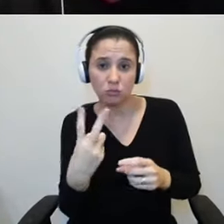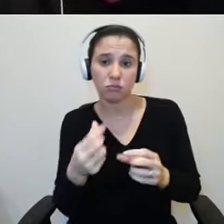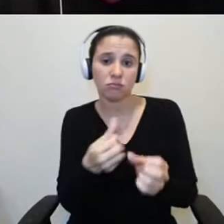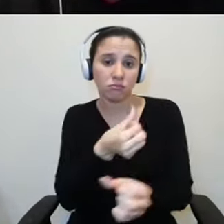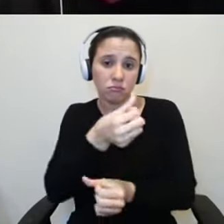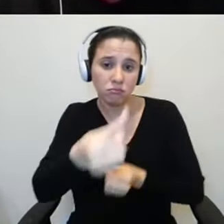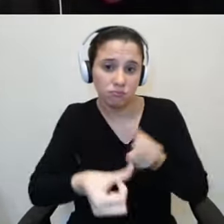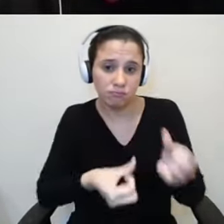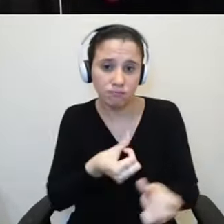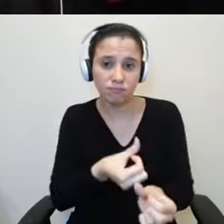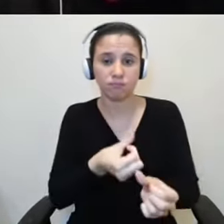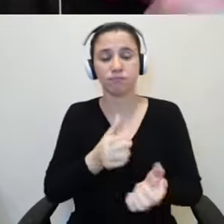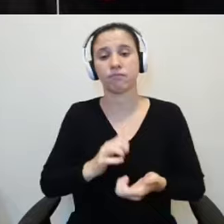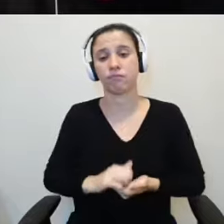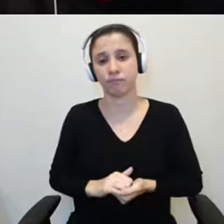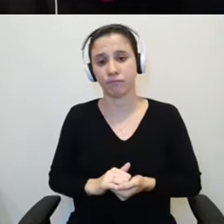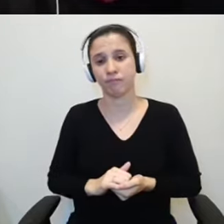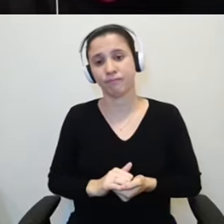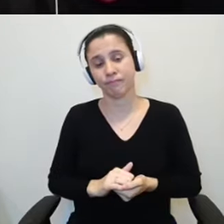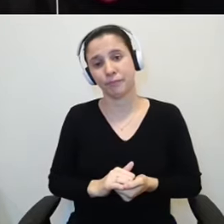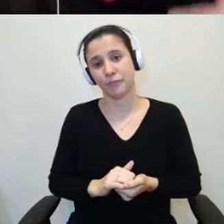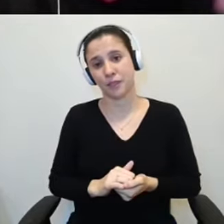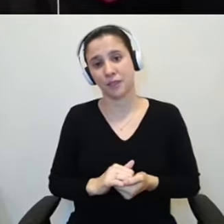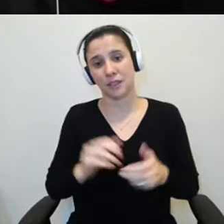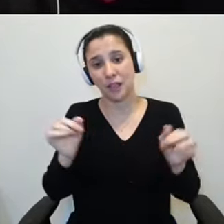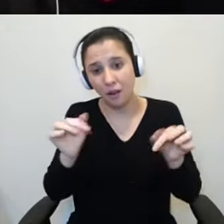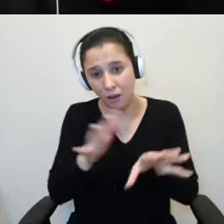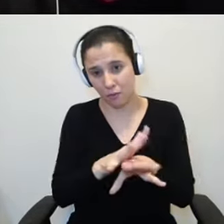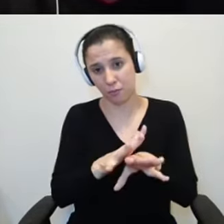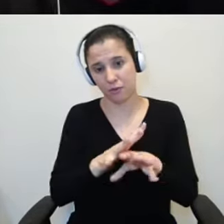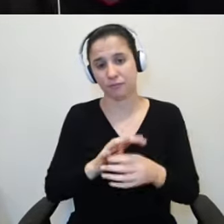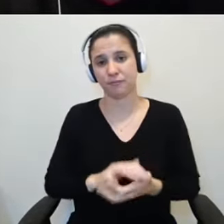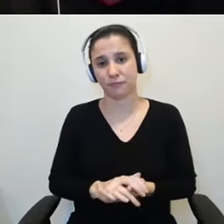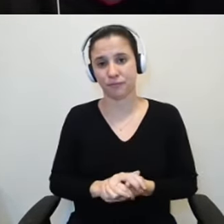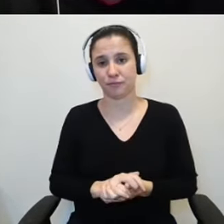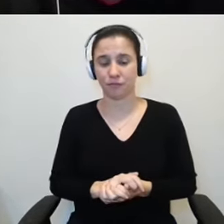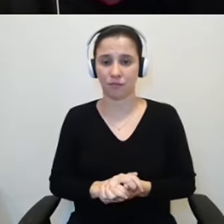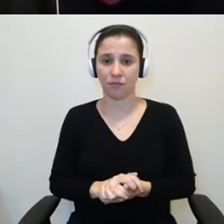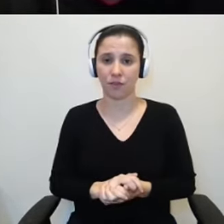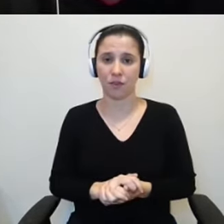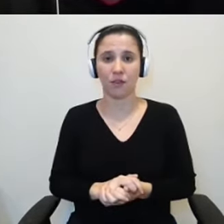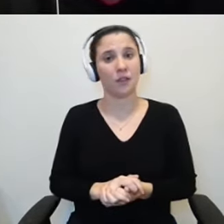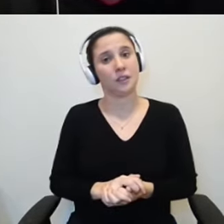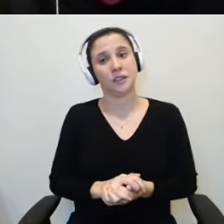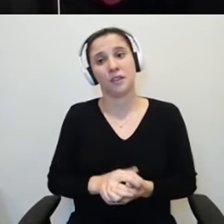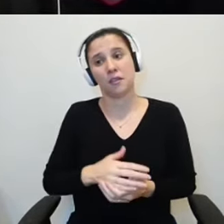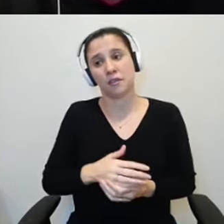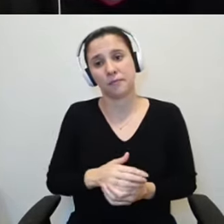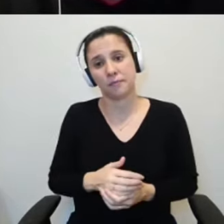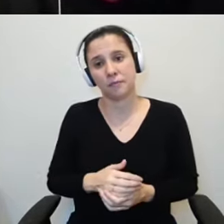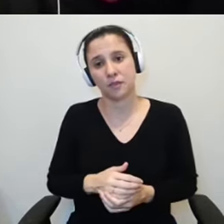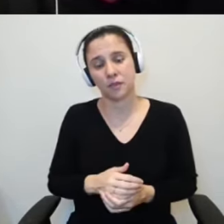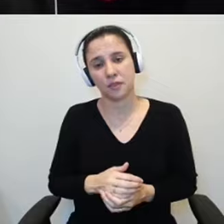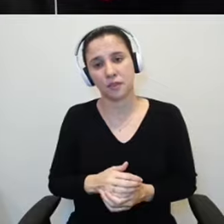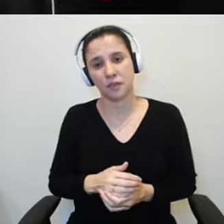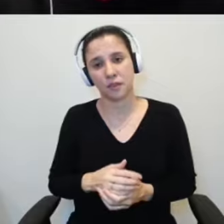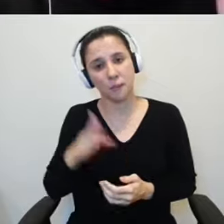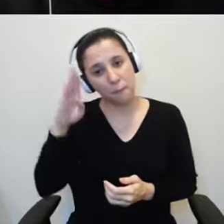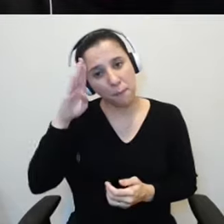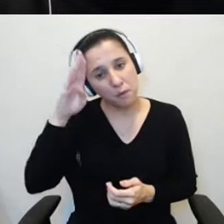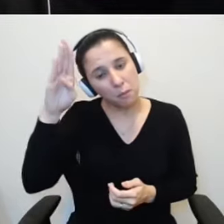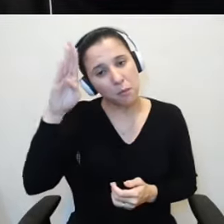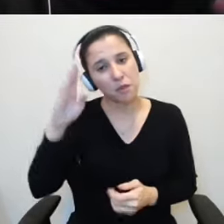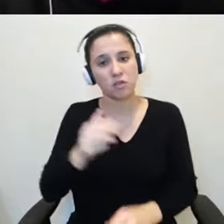não prejudicá-los, né? Principalmente aqueles alunos que estão no final do terceiro ano, que muito